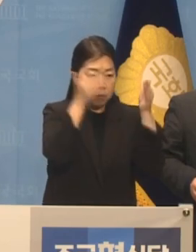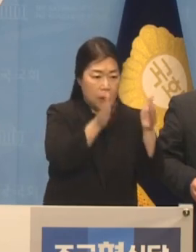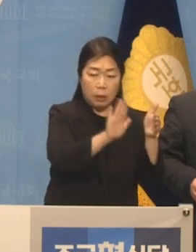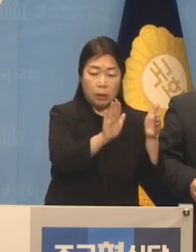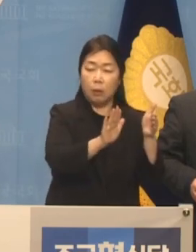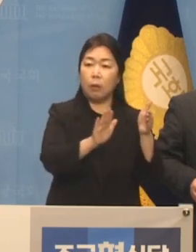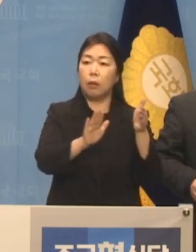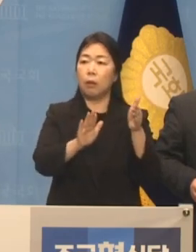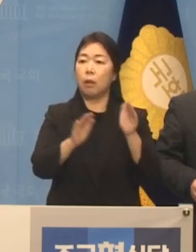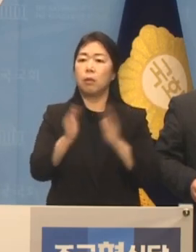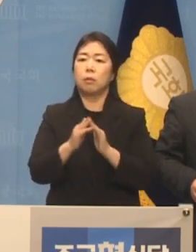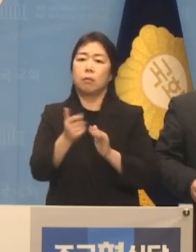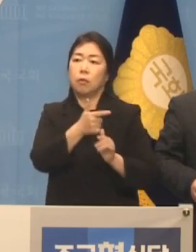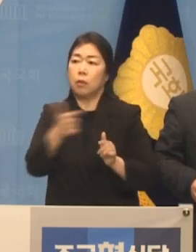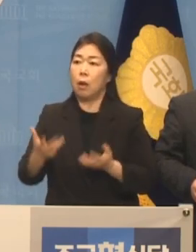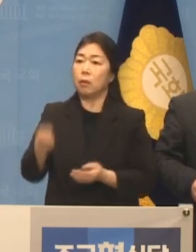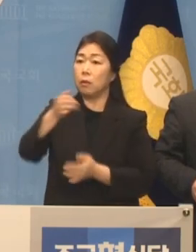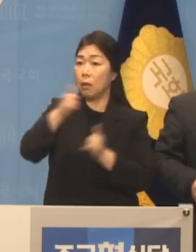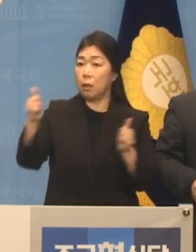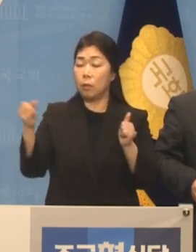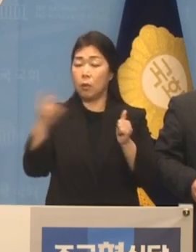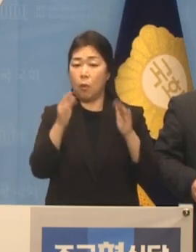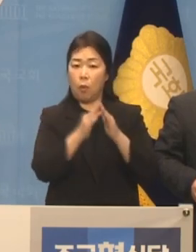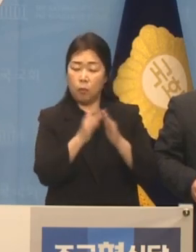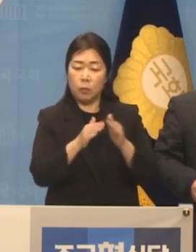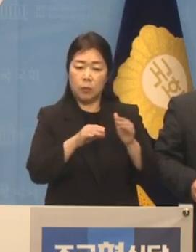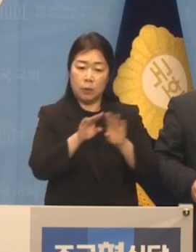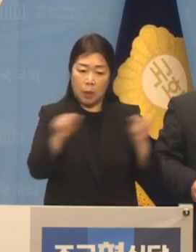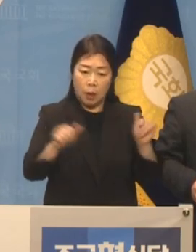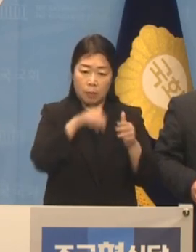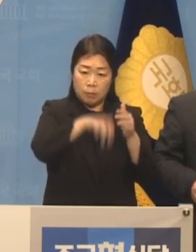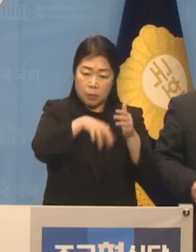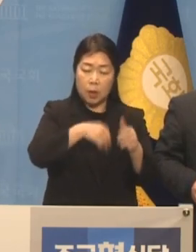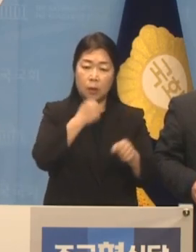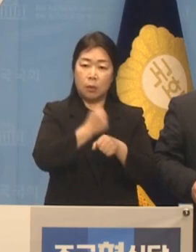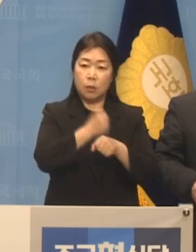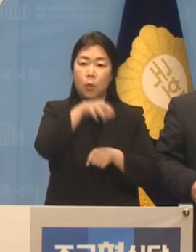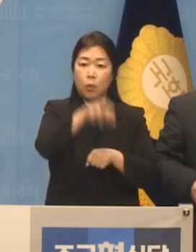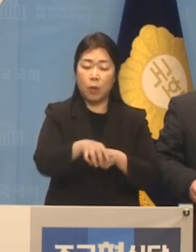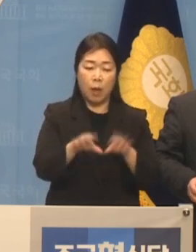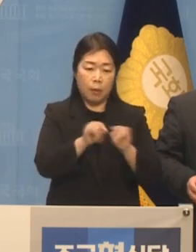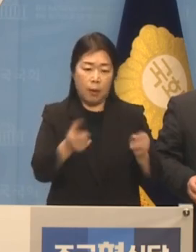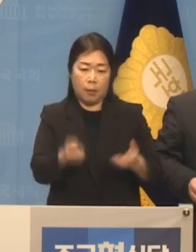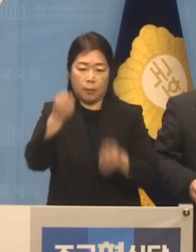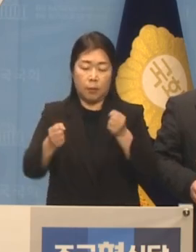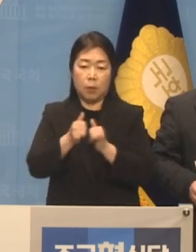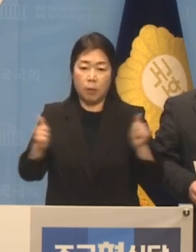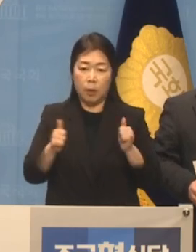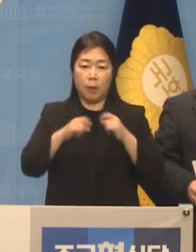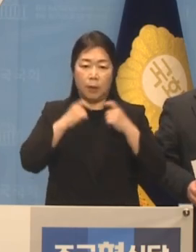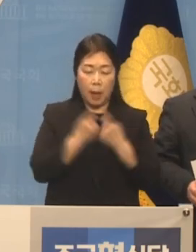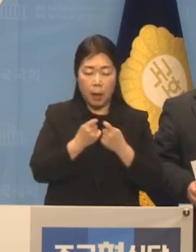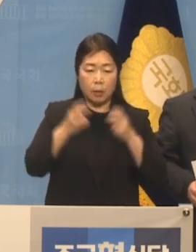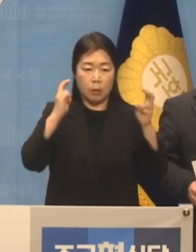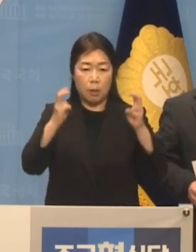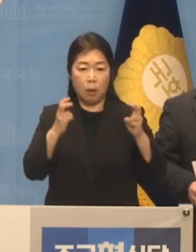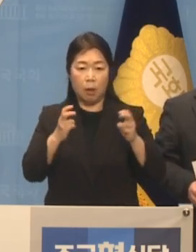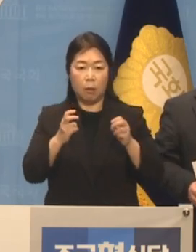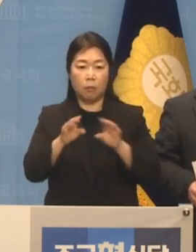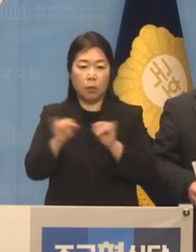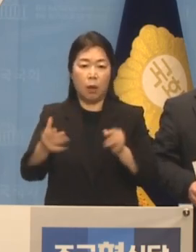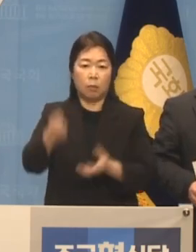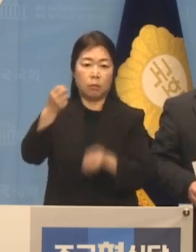가지고 있는 사람, 건물과 개발지역에 땅을 많이 갖고 있는 개인과 기업들이 등장했습니다. 국가복지가